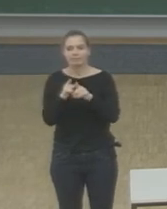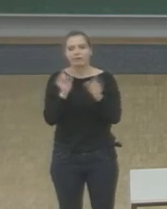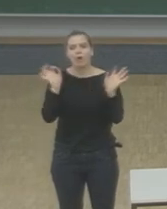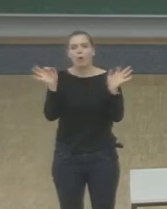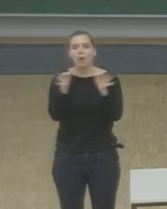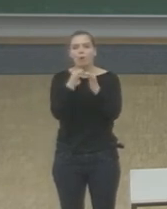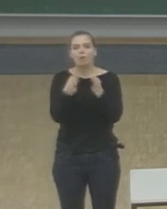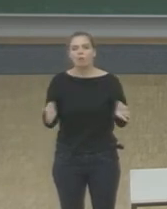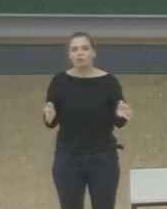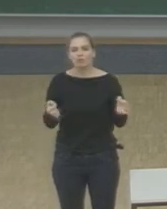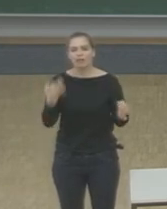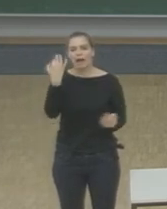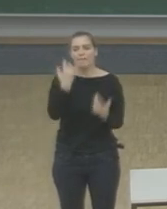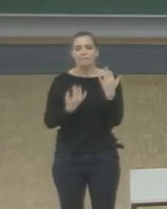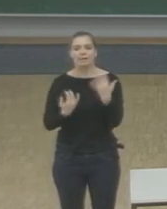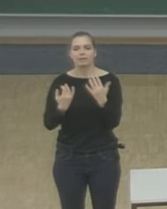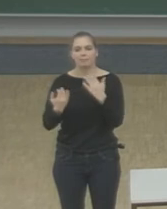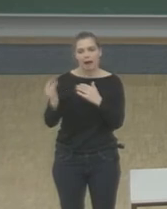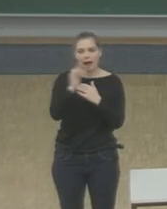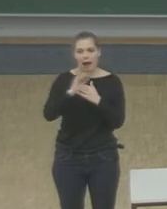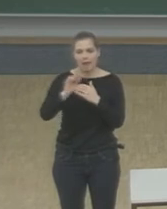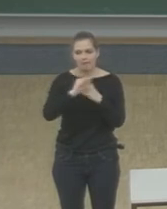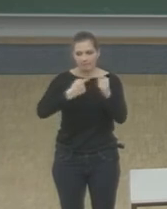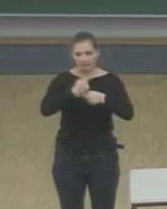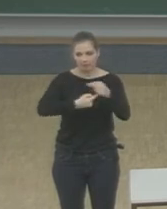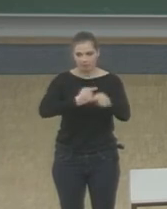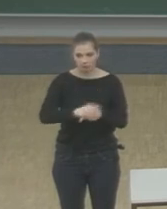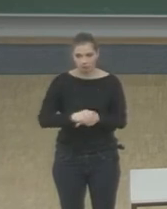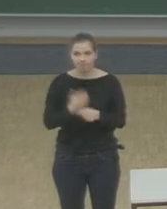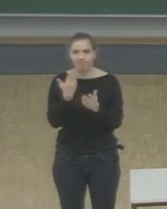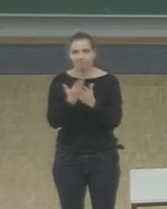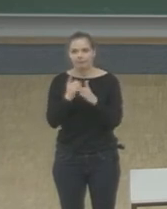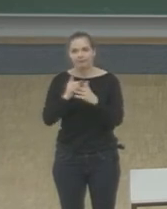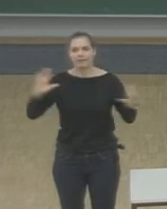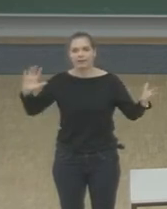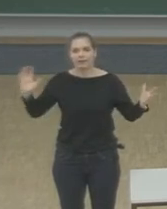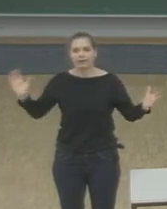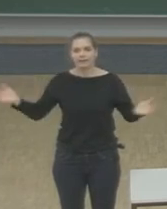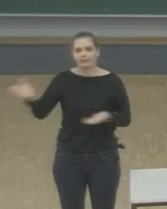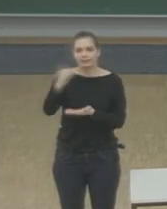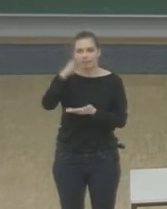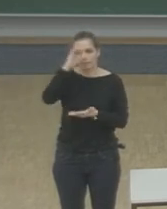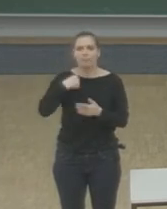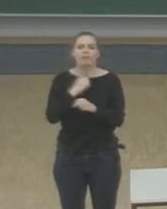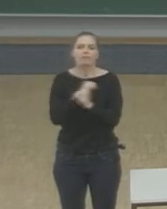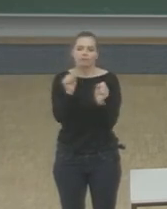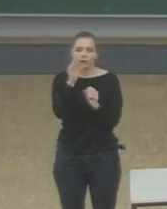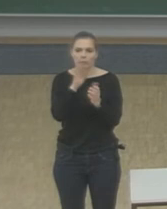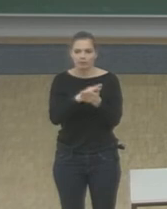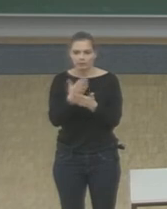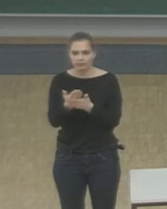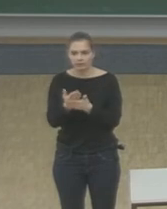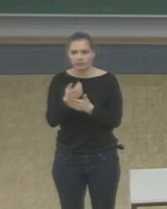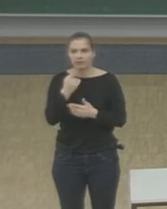mathematische Alphabetisierung verstanden. Als Sammelbegriff dafür, ich übersetze jetzt wieder etwas frei,